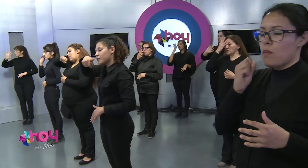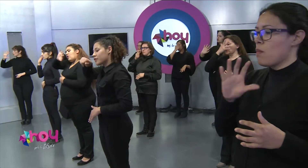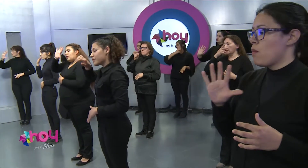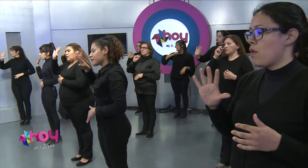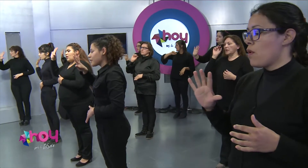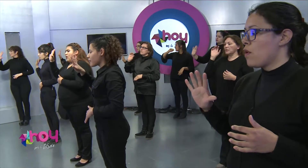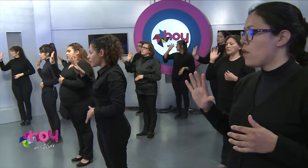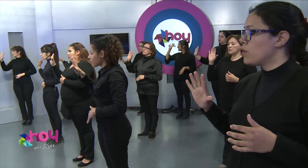ilusiones